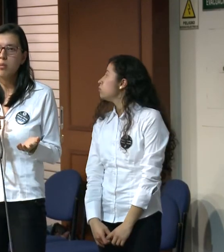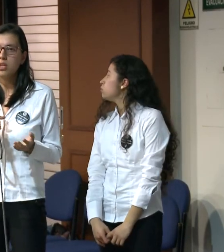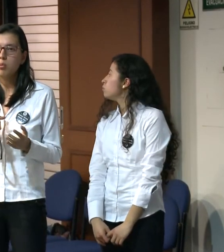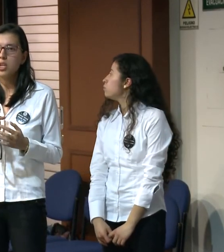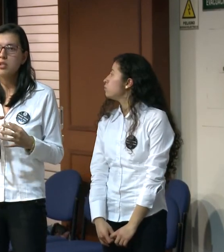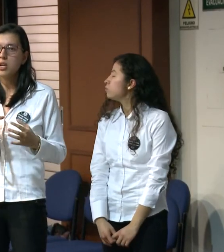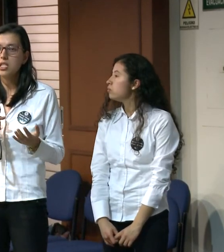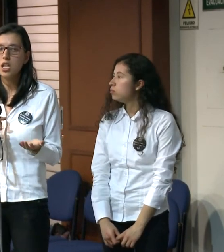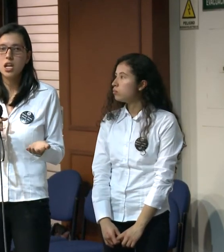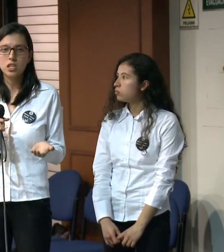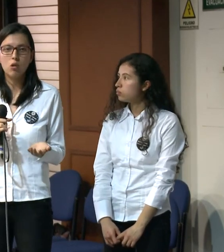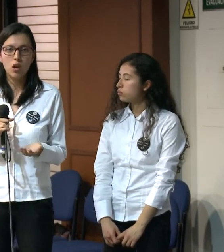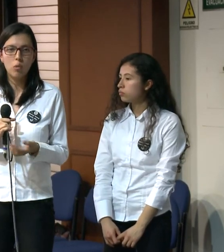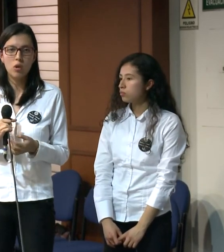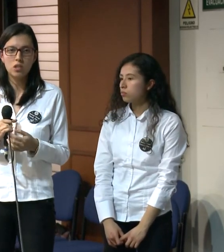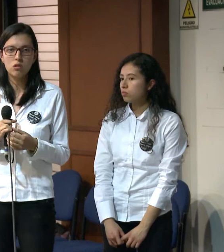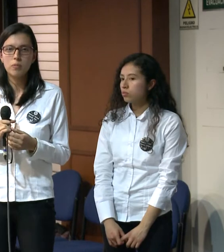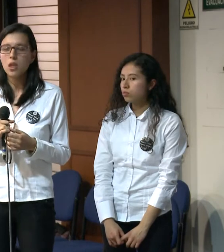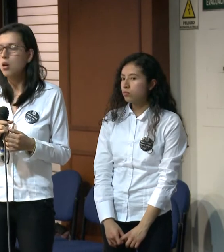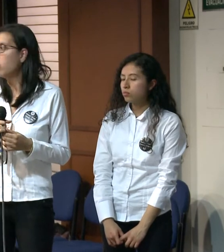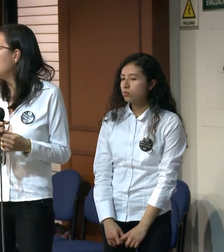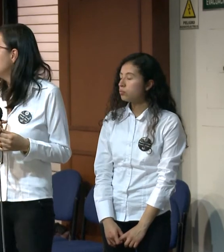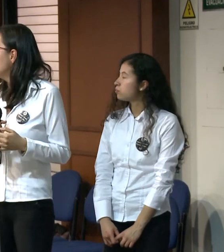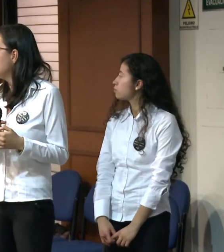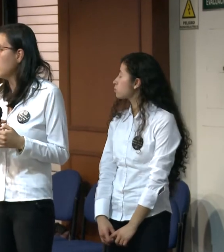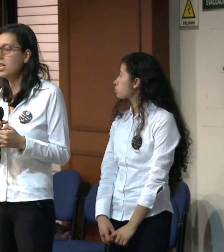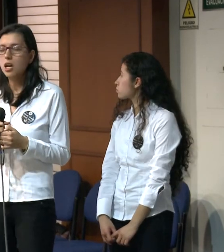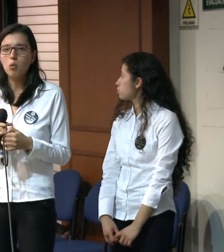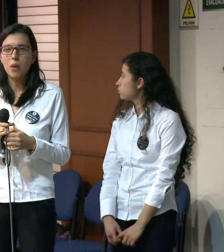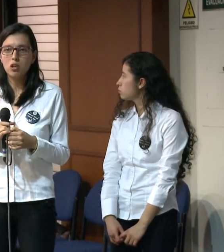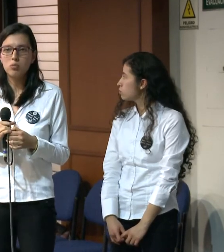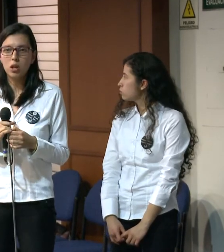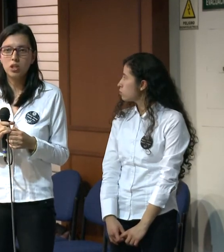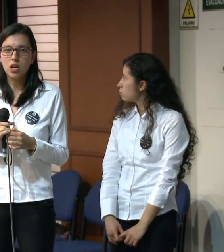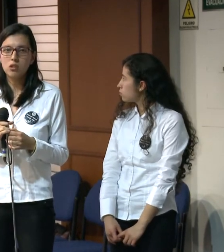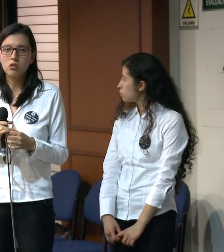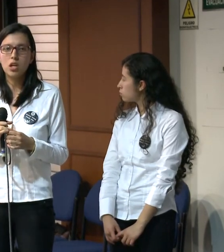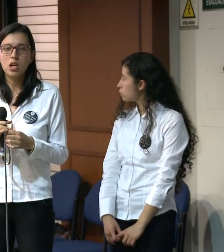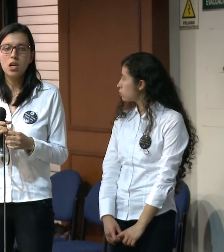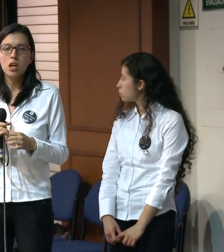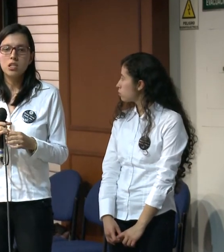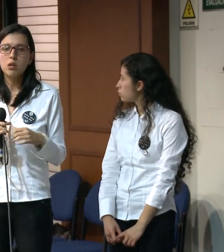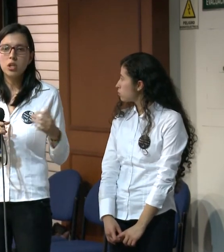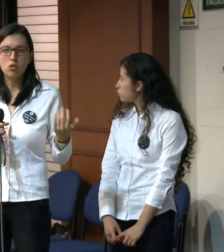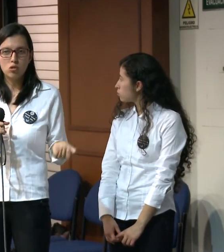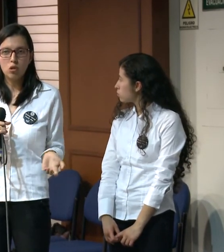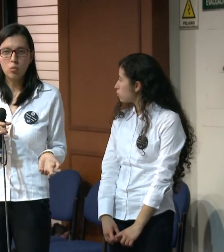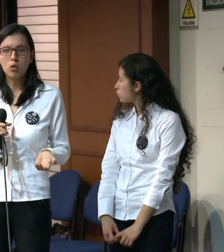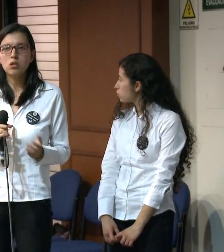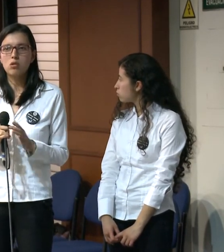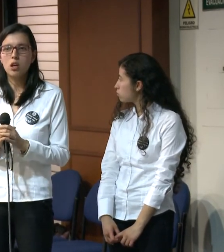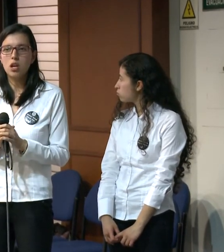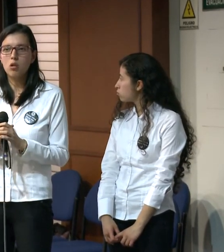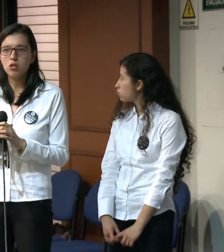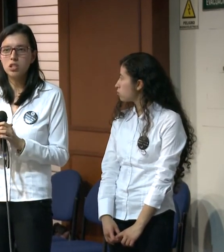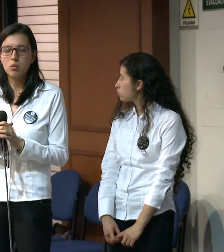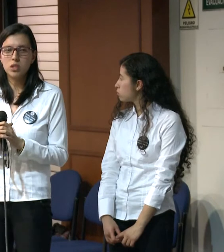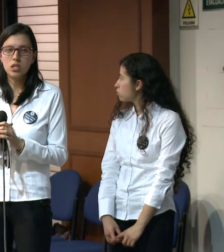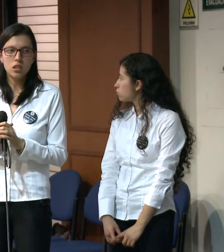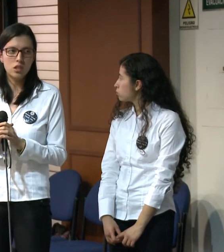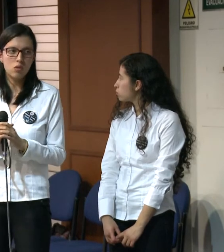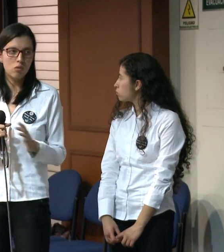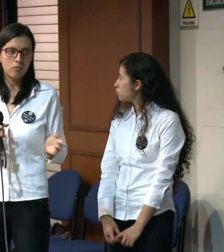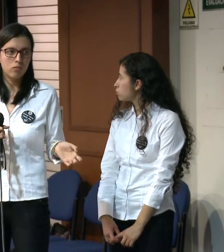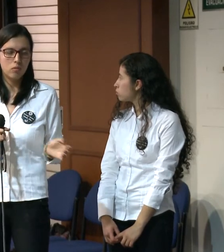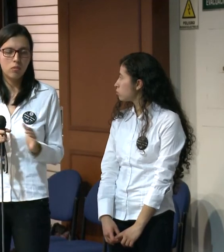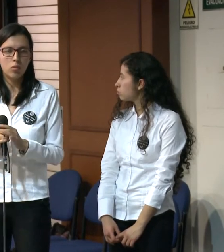pues obviamente pues la experiencia directa con la población. Para ello pues se realizaron varios pilotajes donde se invitó no solo a población con